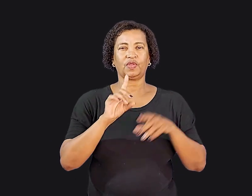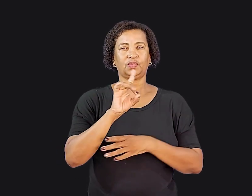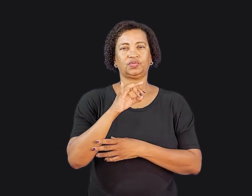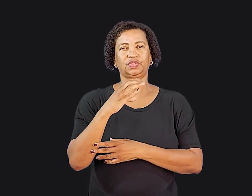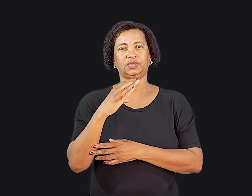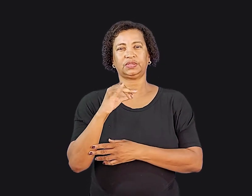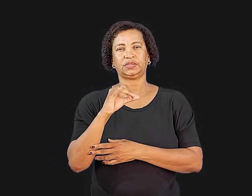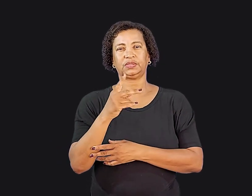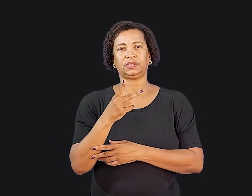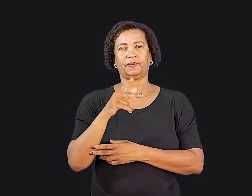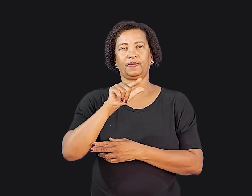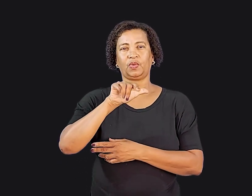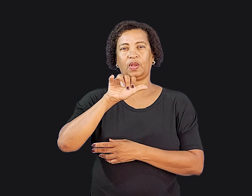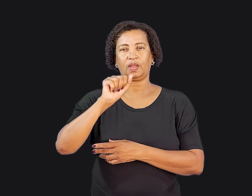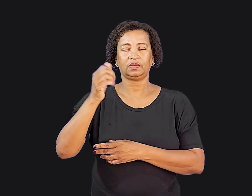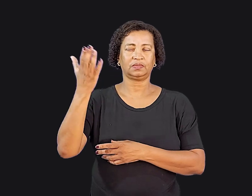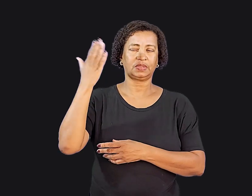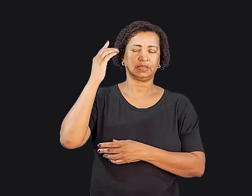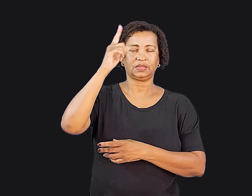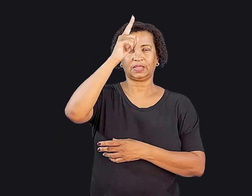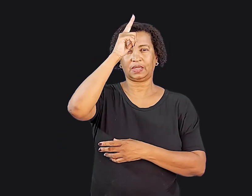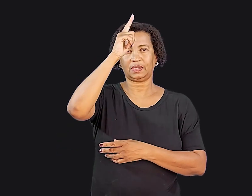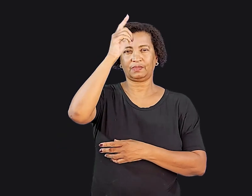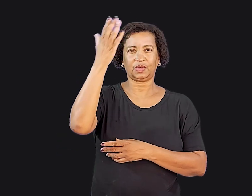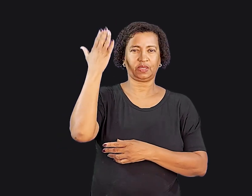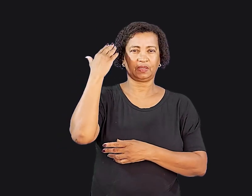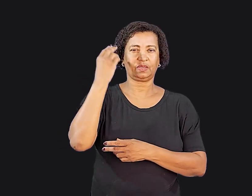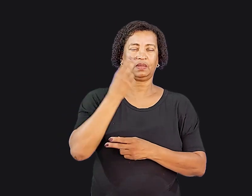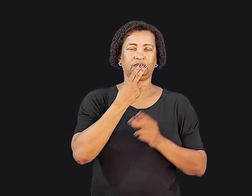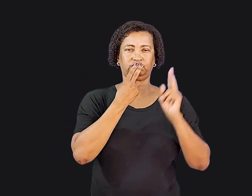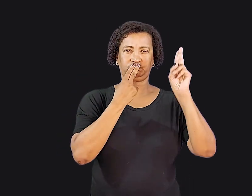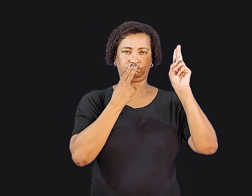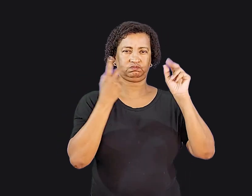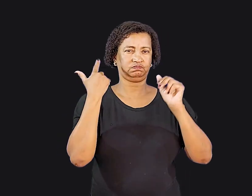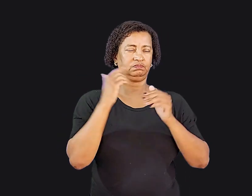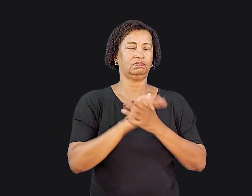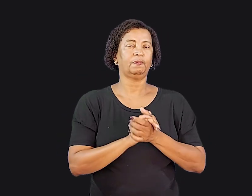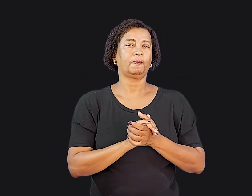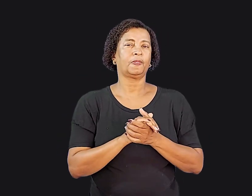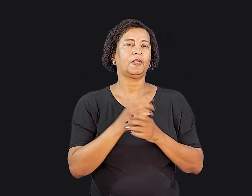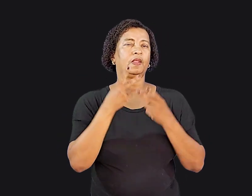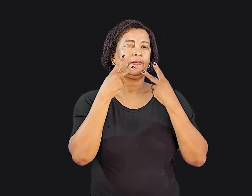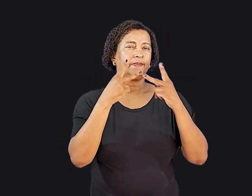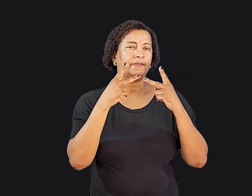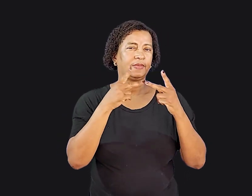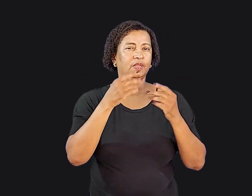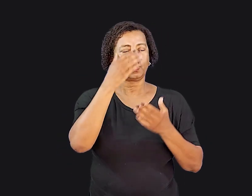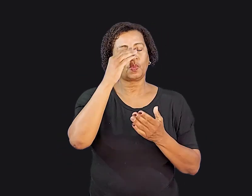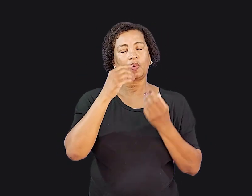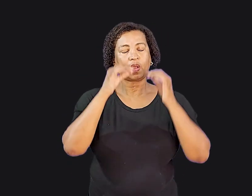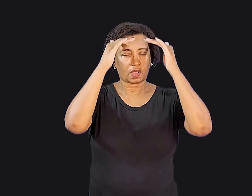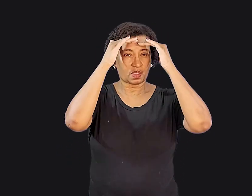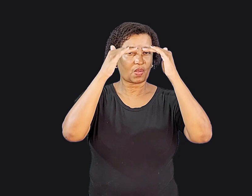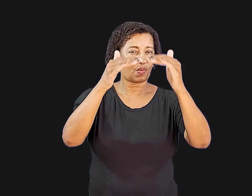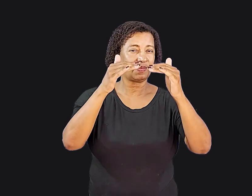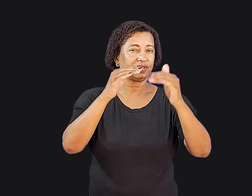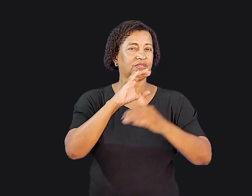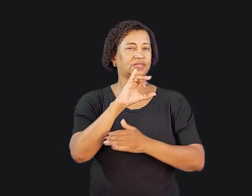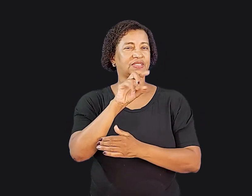no tempo da Alemanha nazista. No início da guerra, Bennefer pregou a obediência civil, mas no final da guerra